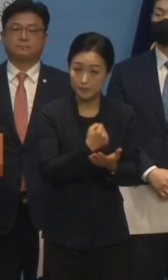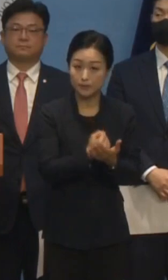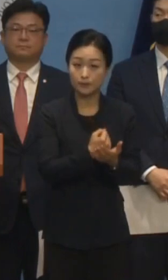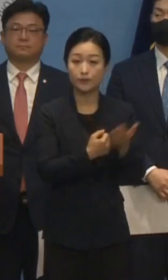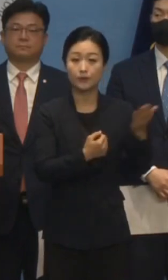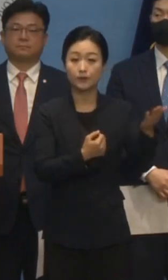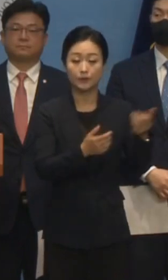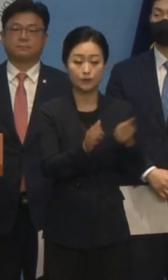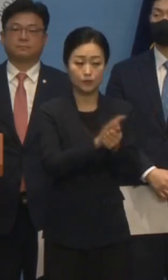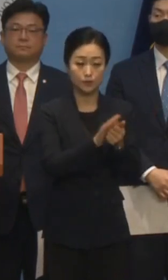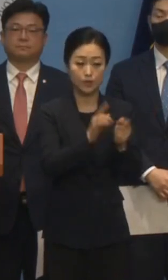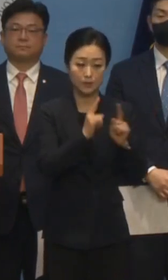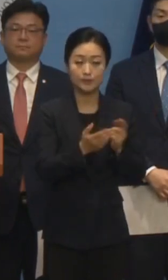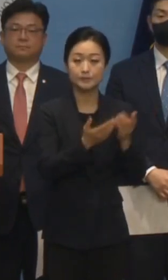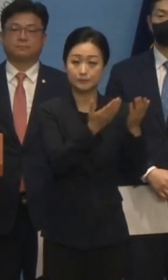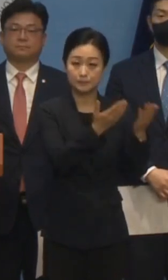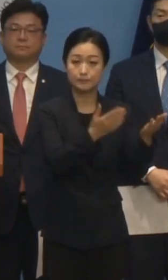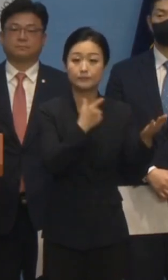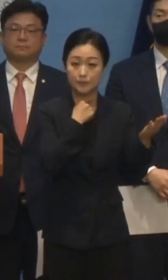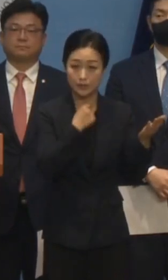고인의 명복을 빕니다.